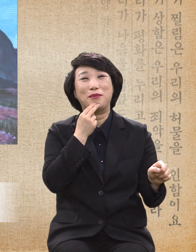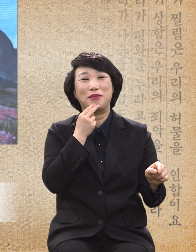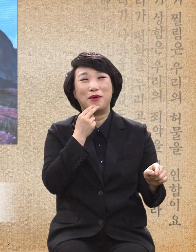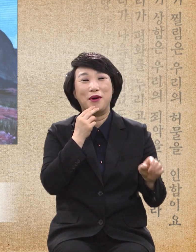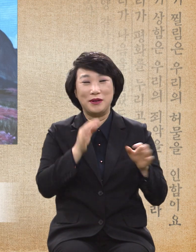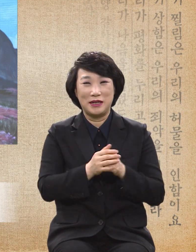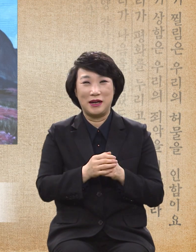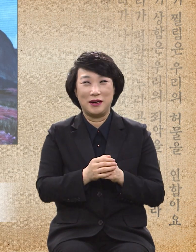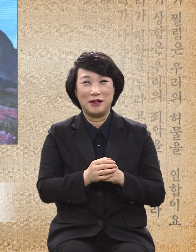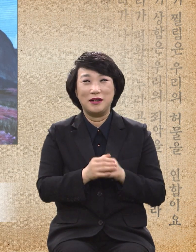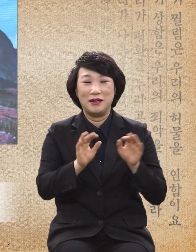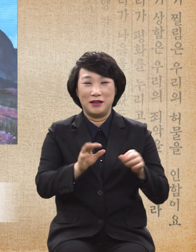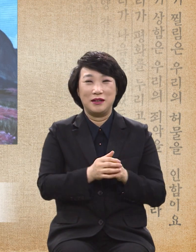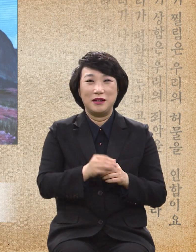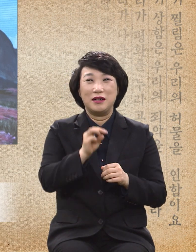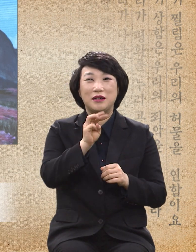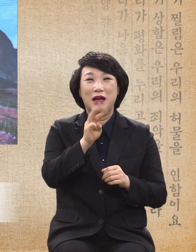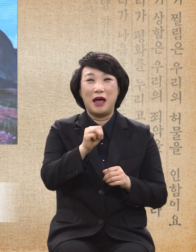MRA 안 잡혀,